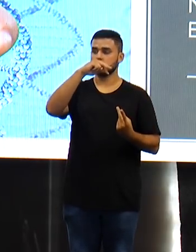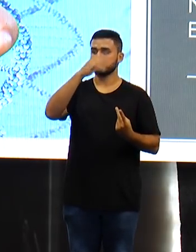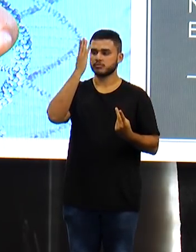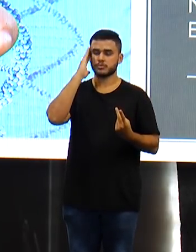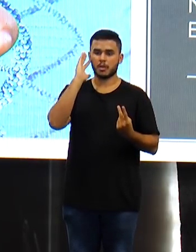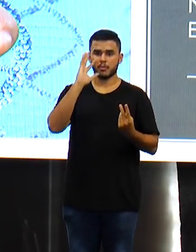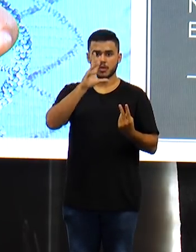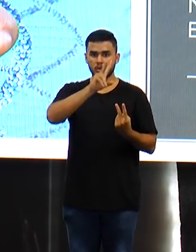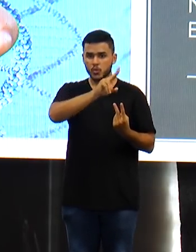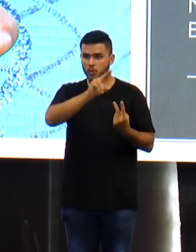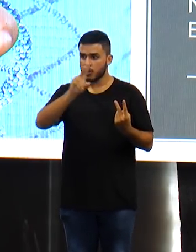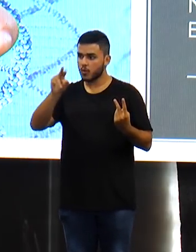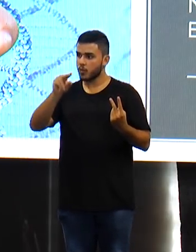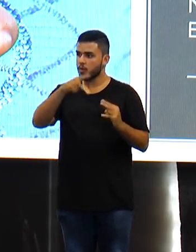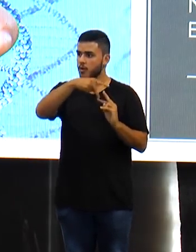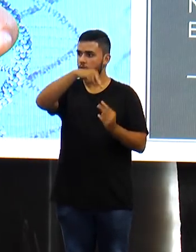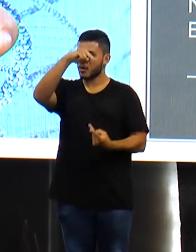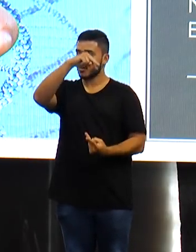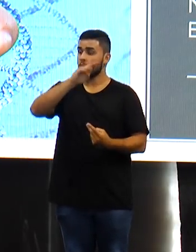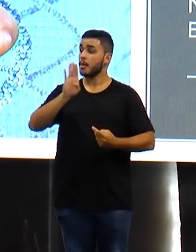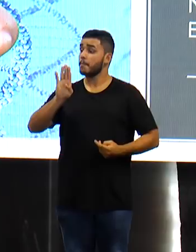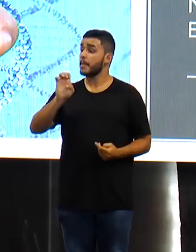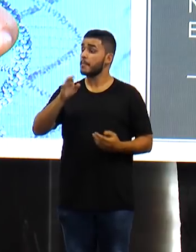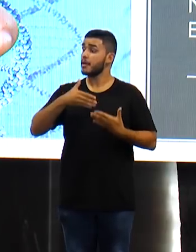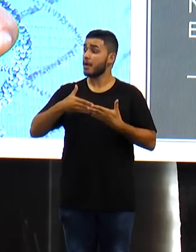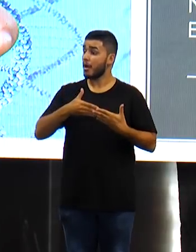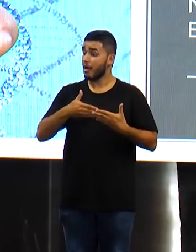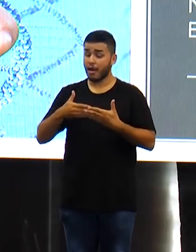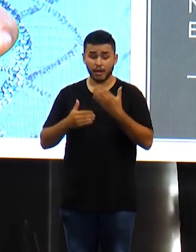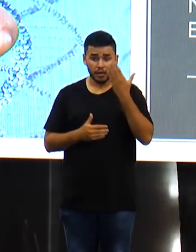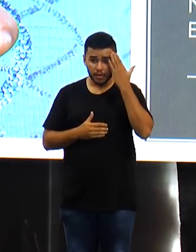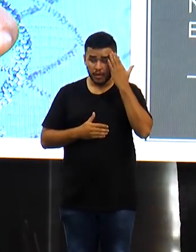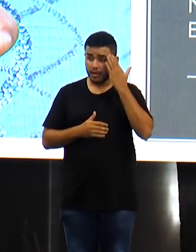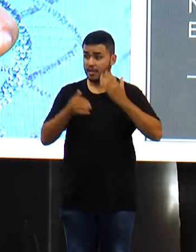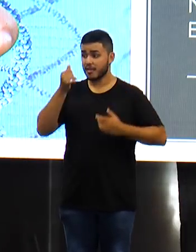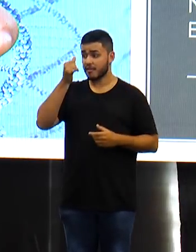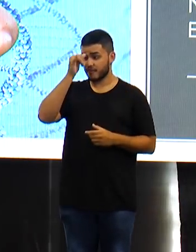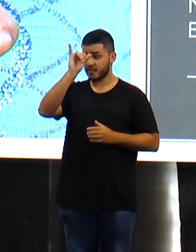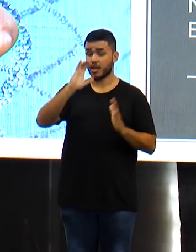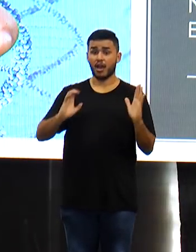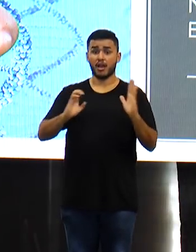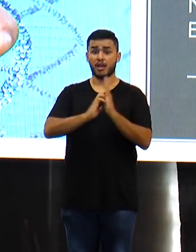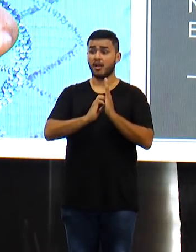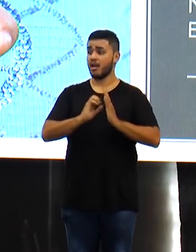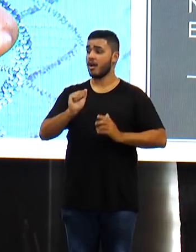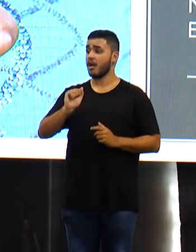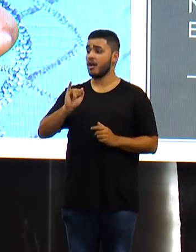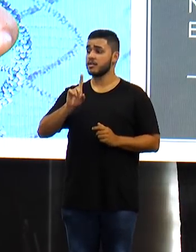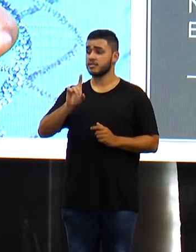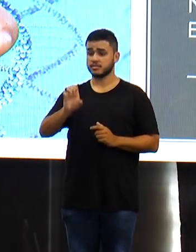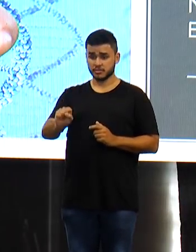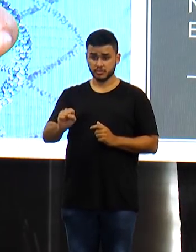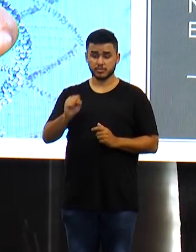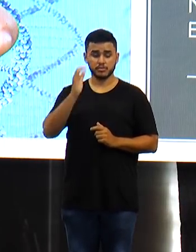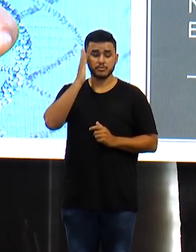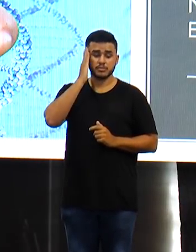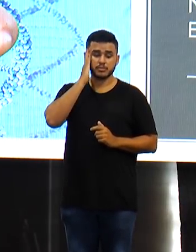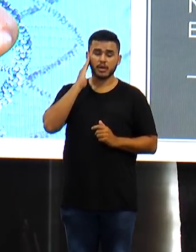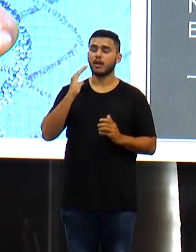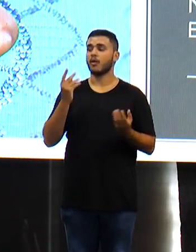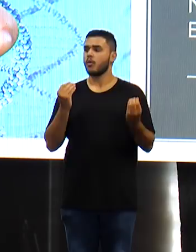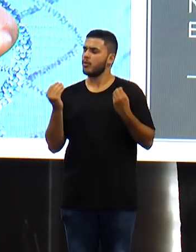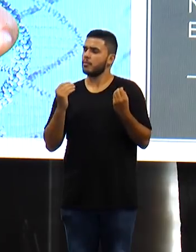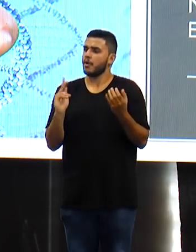mutação genética para que o bebê não tivesse AIDS. Então há uma discussão